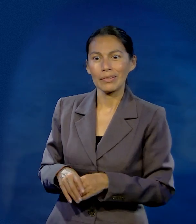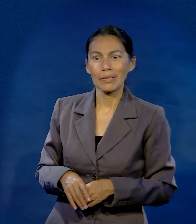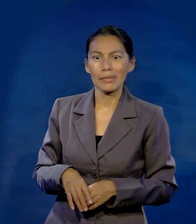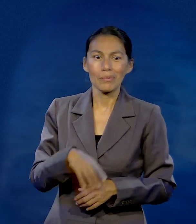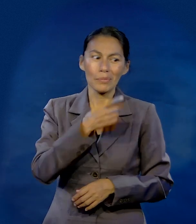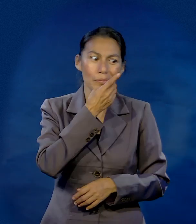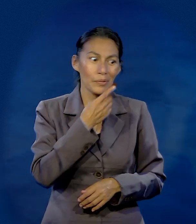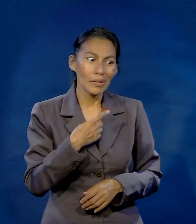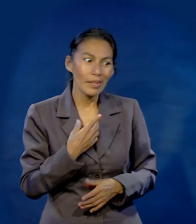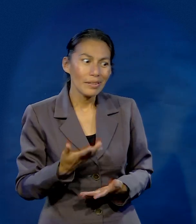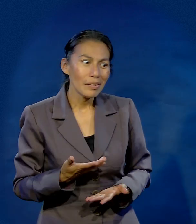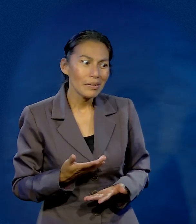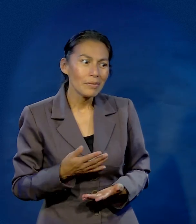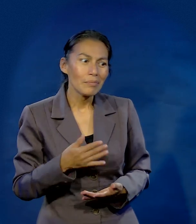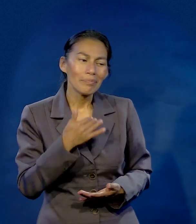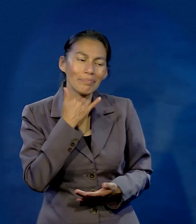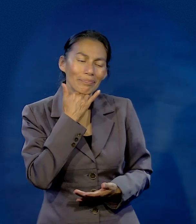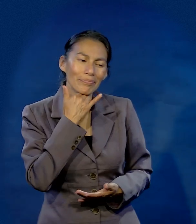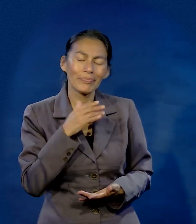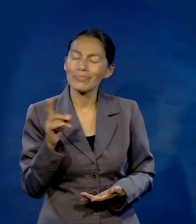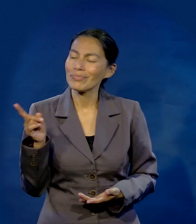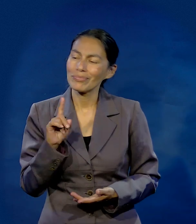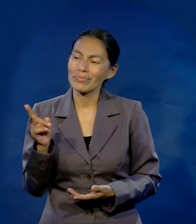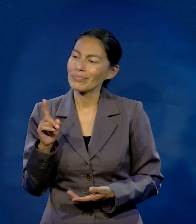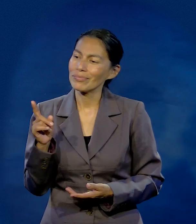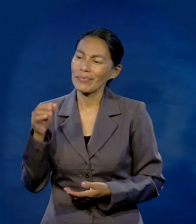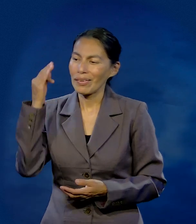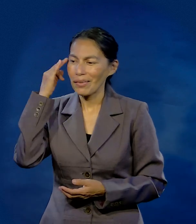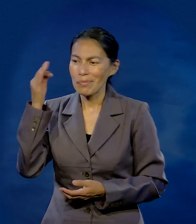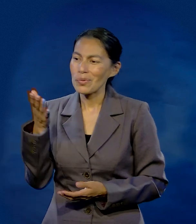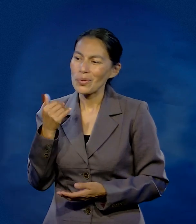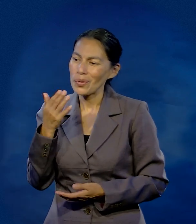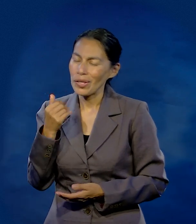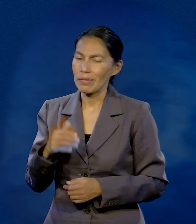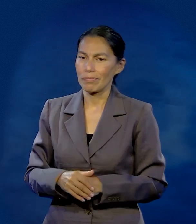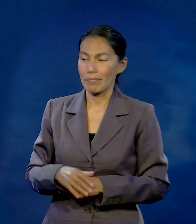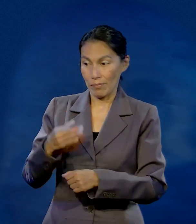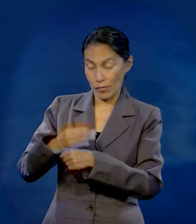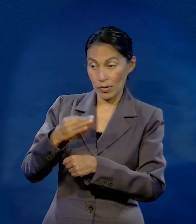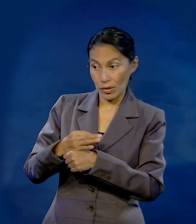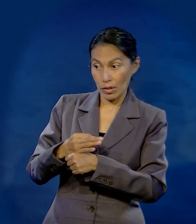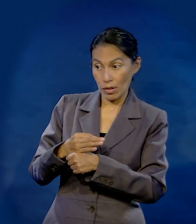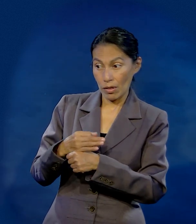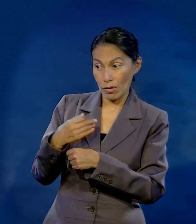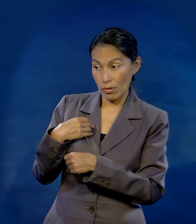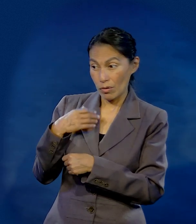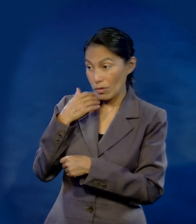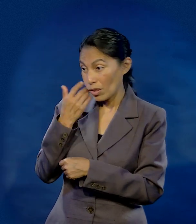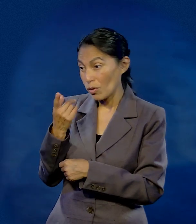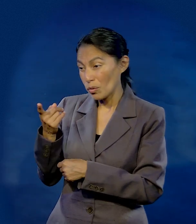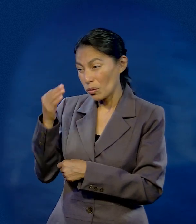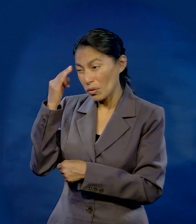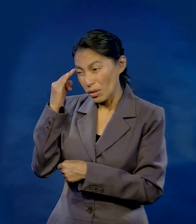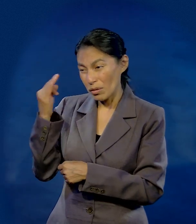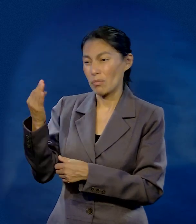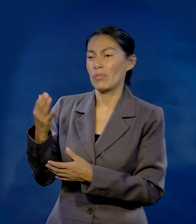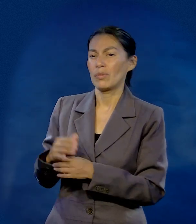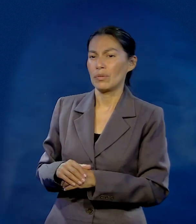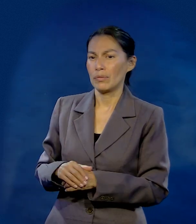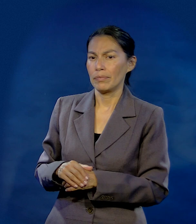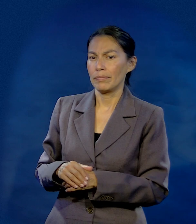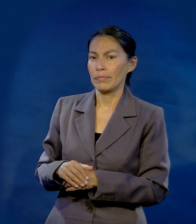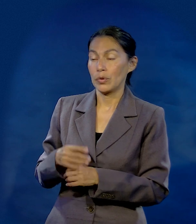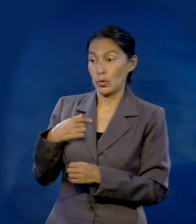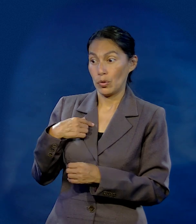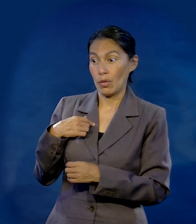infartos he tenido operaciones de corazón estoy vivo por esos libros nuestra alimentación nuestra dieta son a base de sus libros